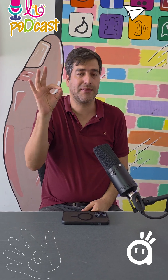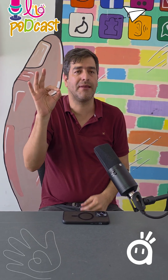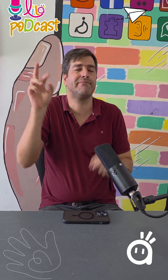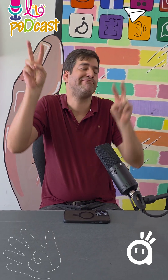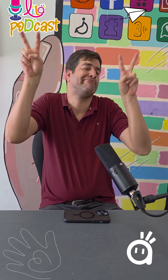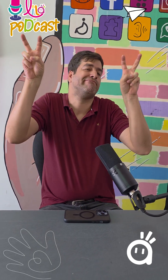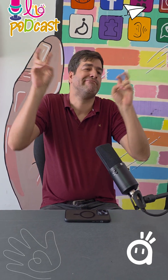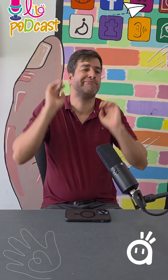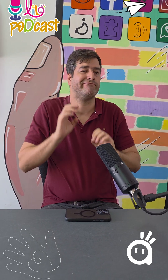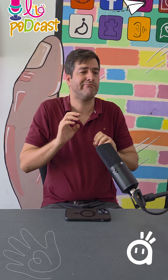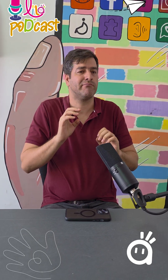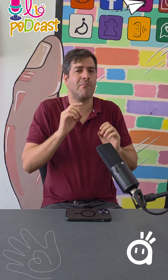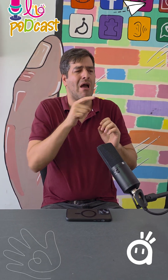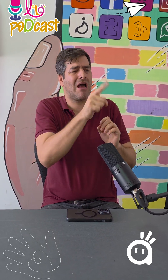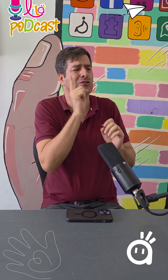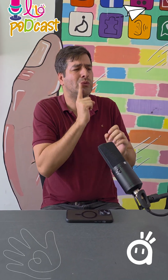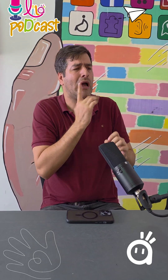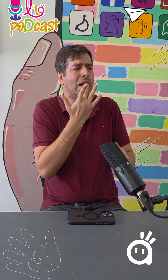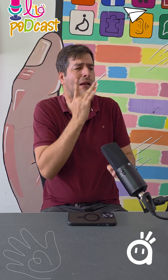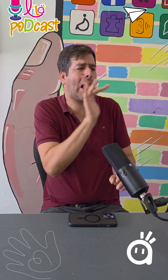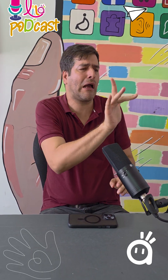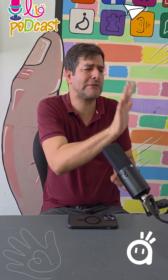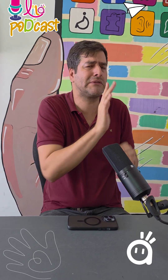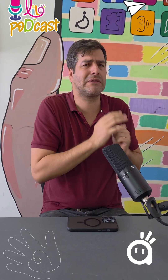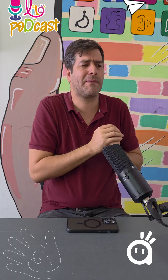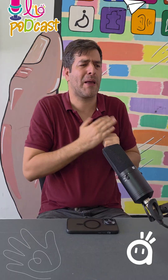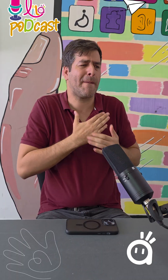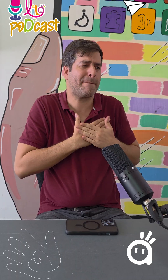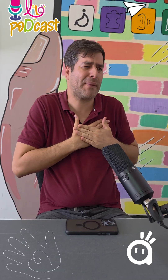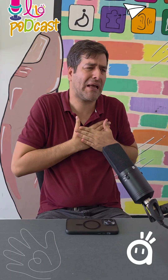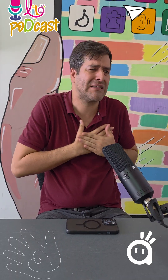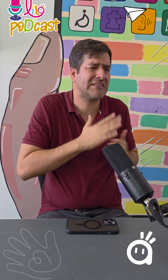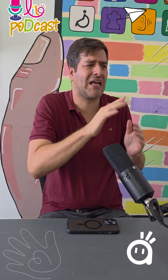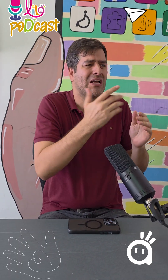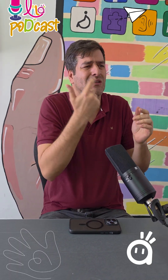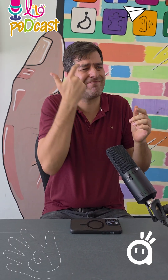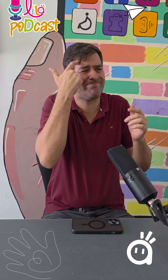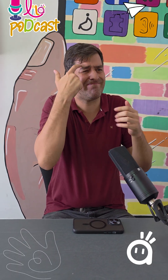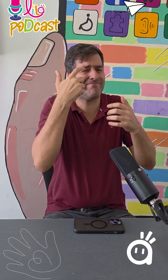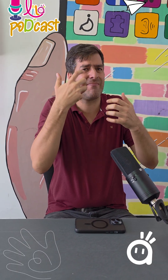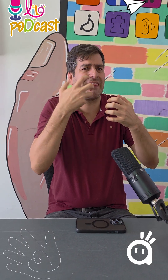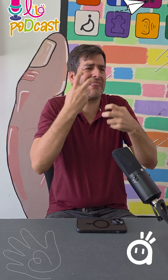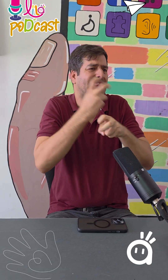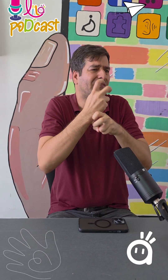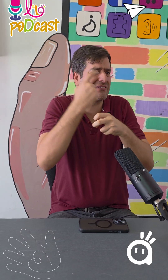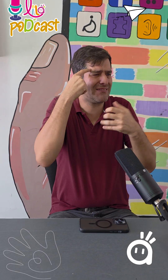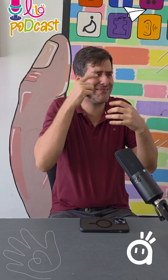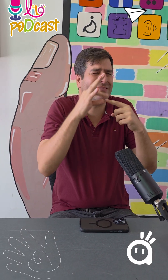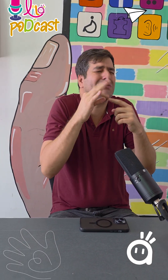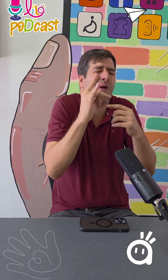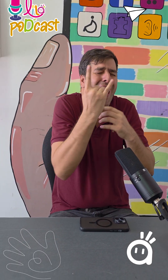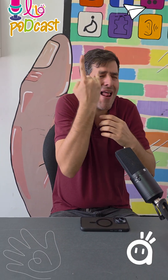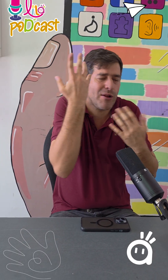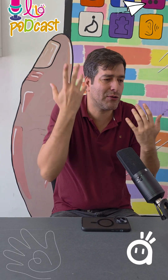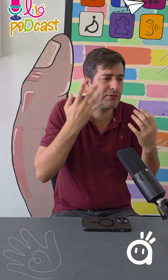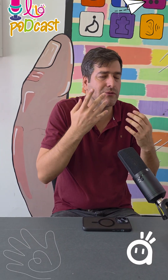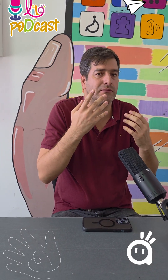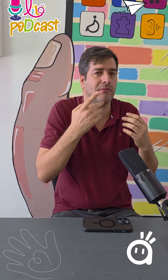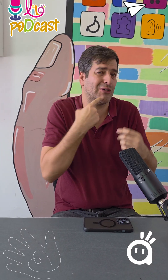Las personas oyentes, por ejemplo, no debemos decirle pobrecito o la persona